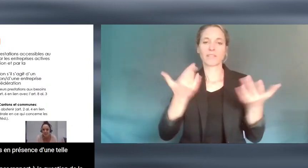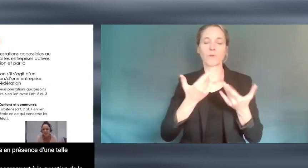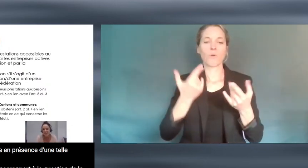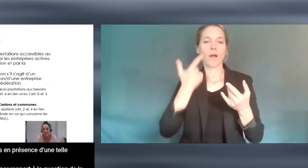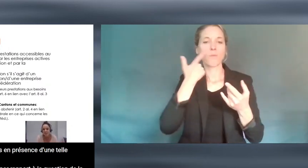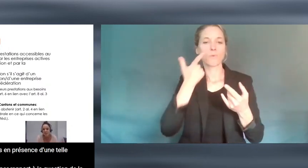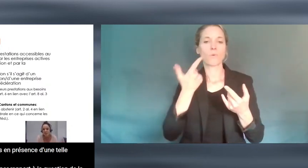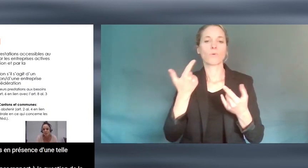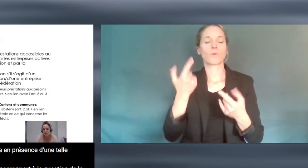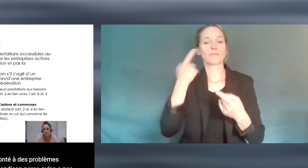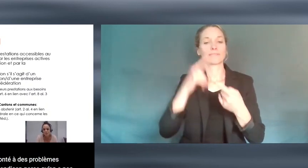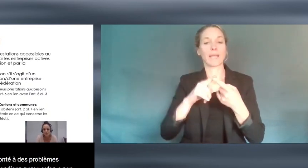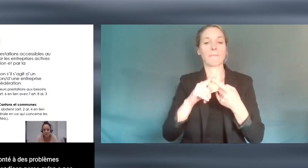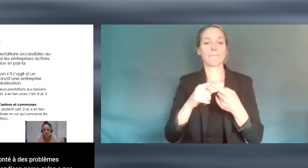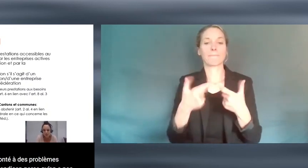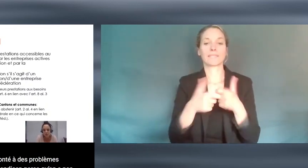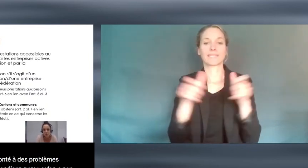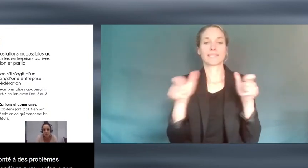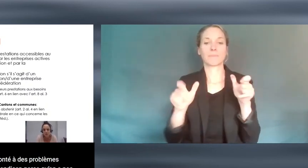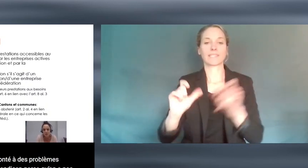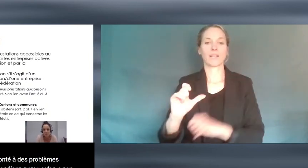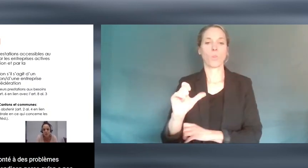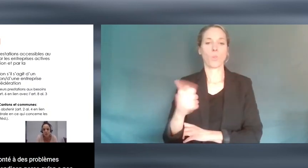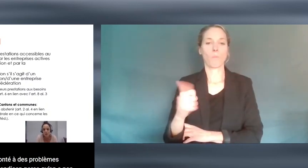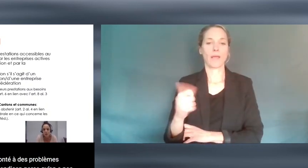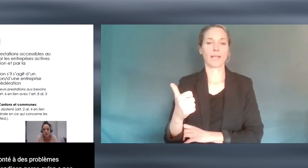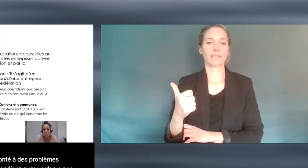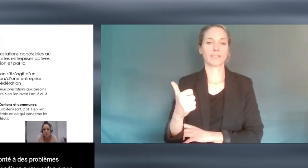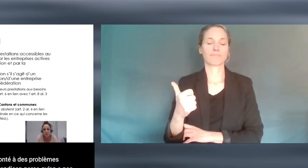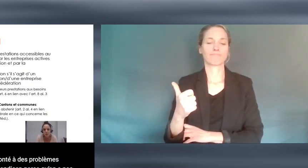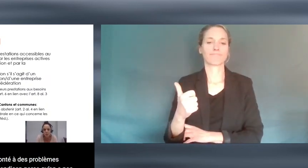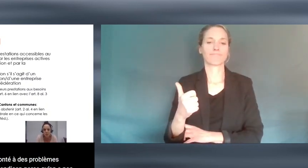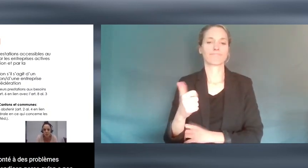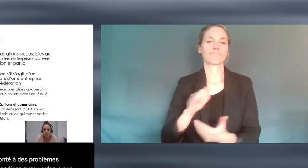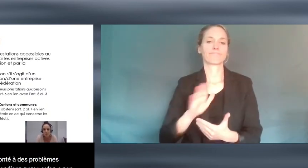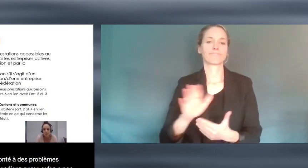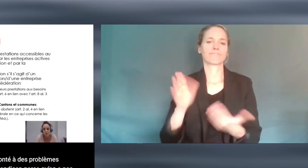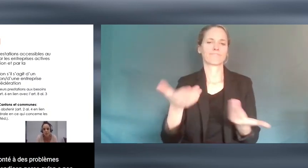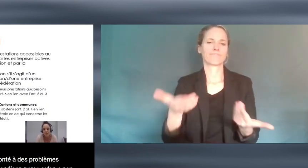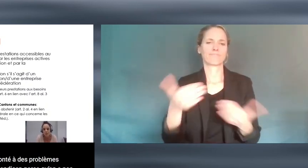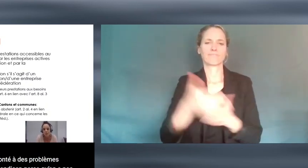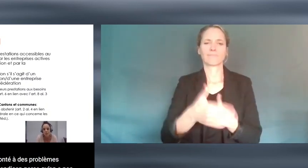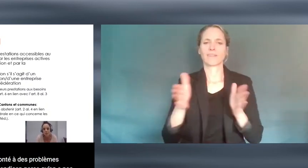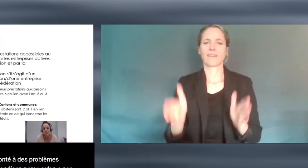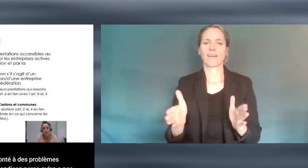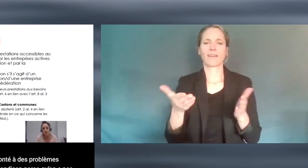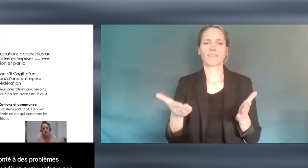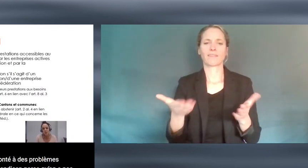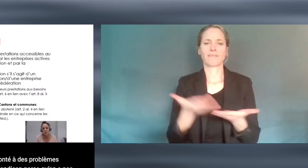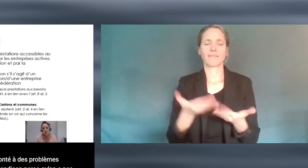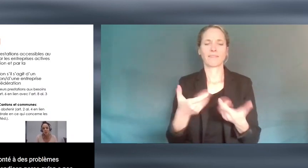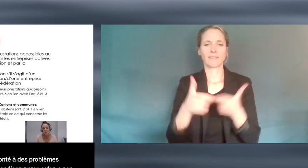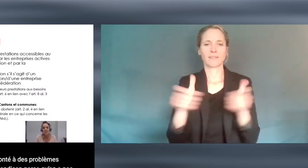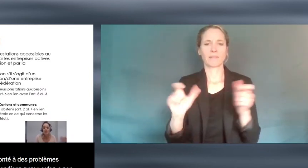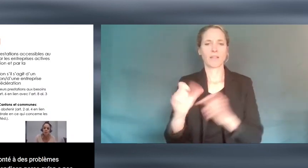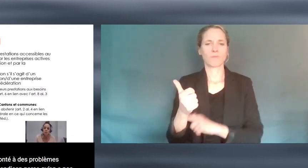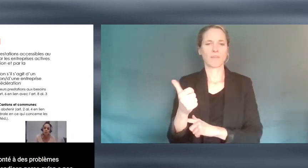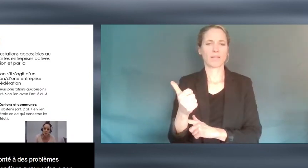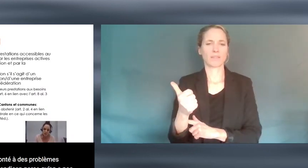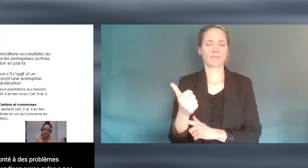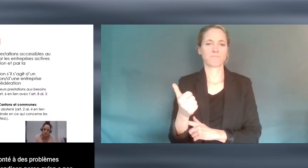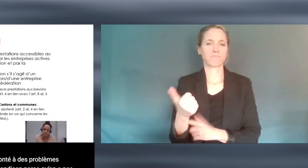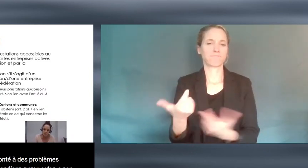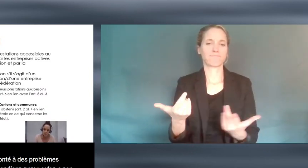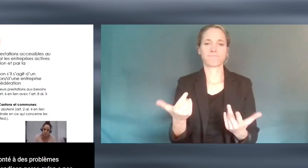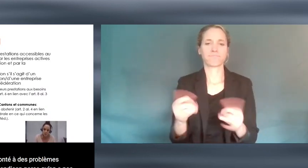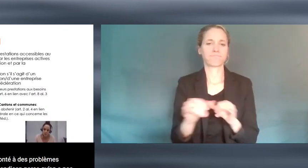e-accessibility. Dans cette constellation, on n'est pas confronté à des problèmes d'exclusion